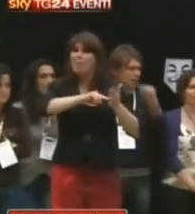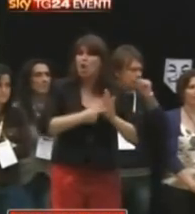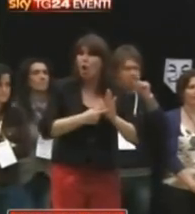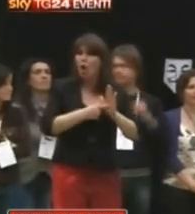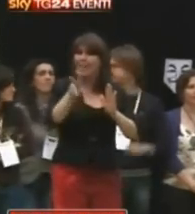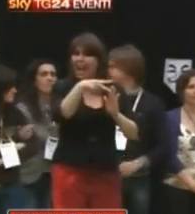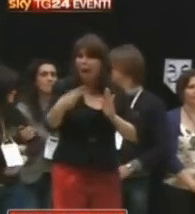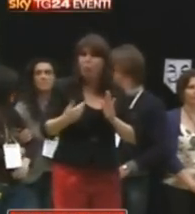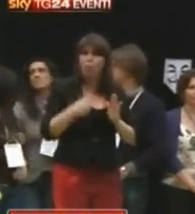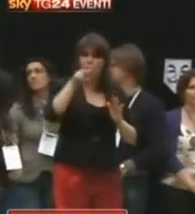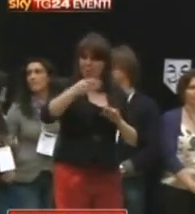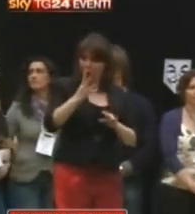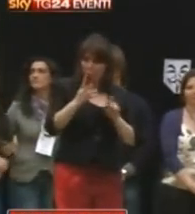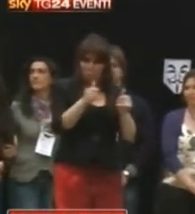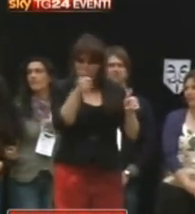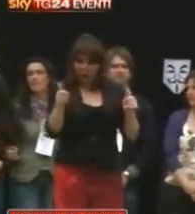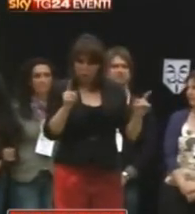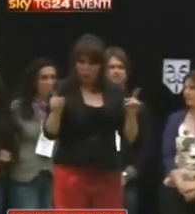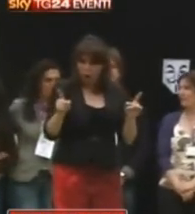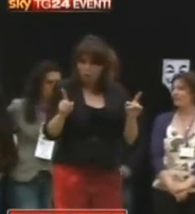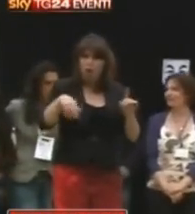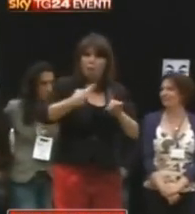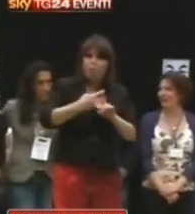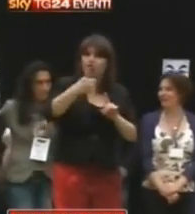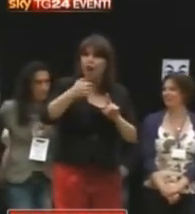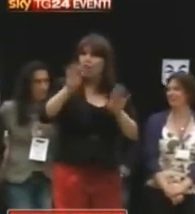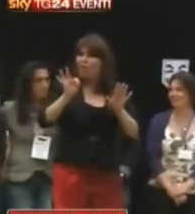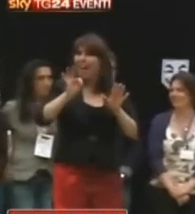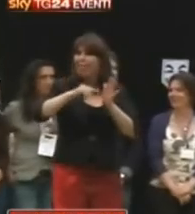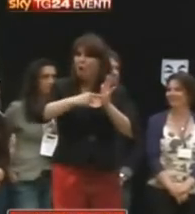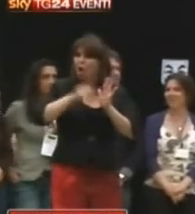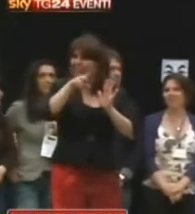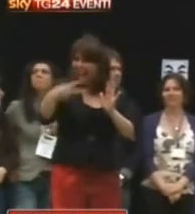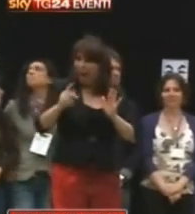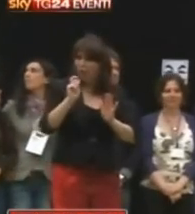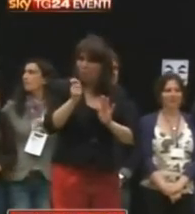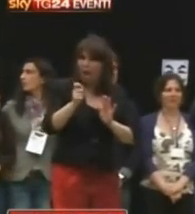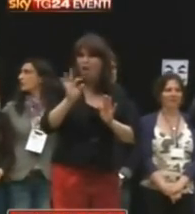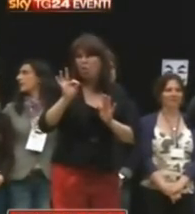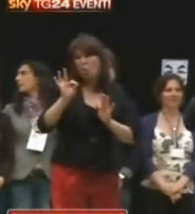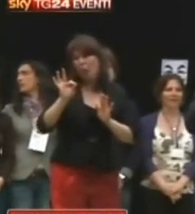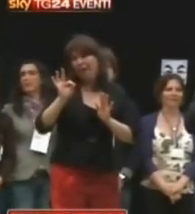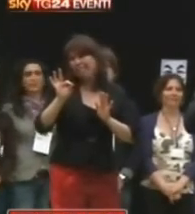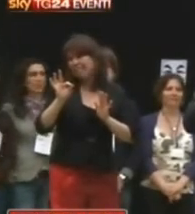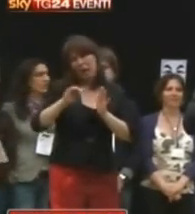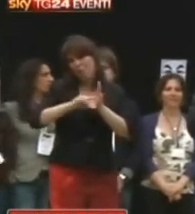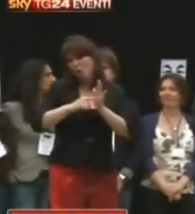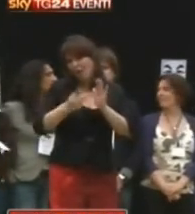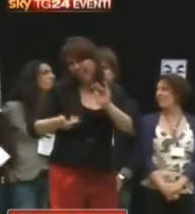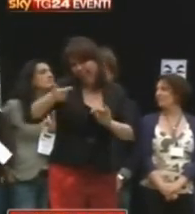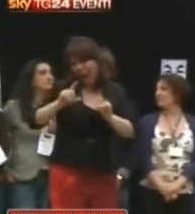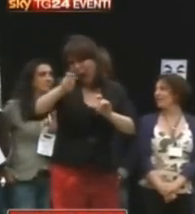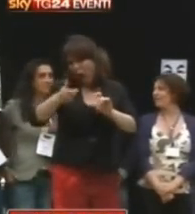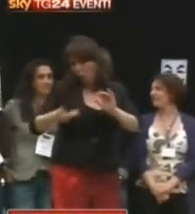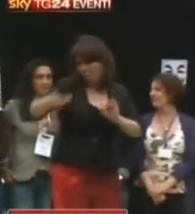euro, 2014 190 milioni di euro, si sono aumentati la paghetta di 50 milioni dei nostri soldi. E